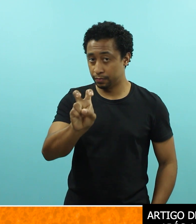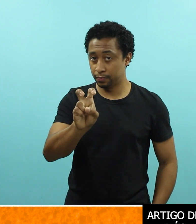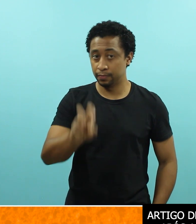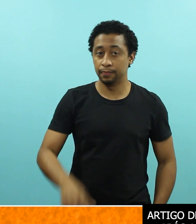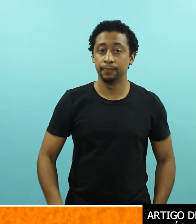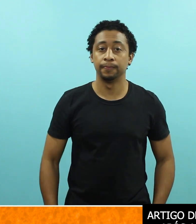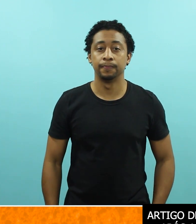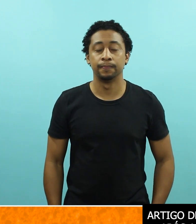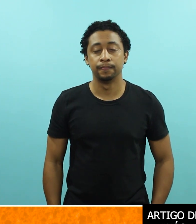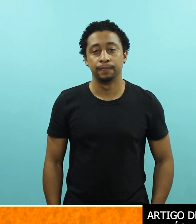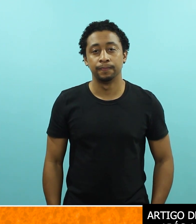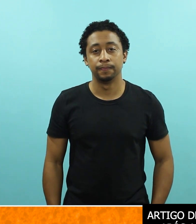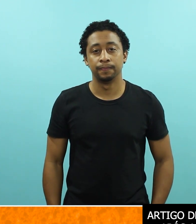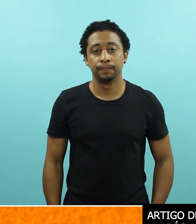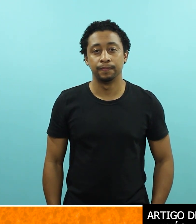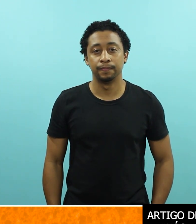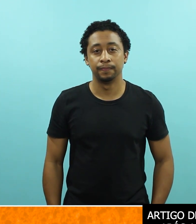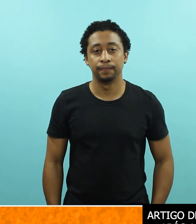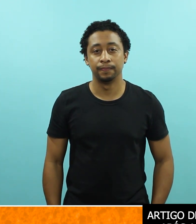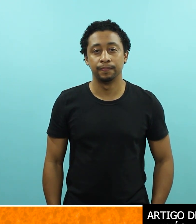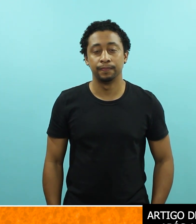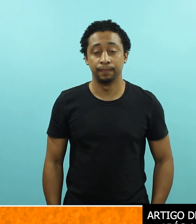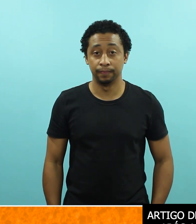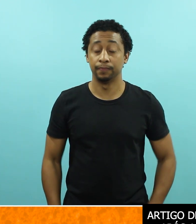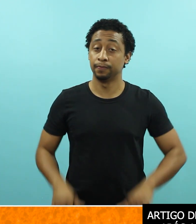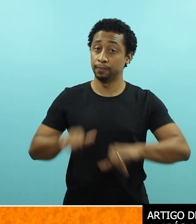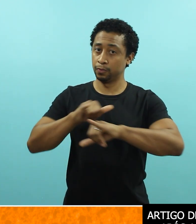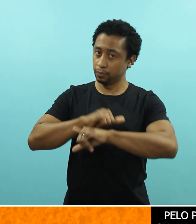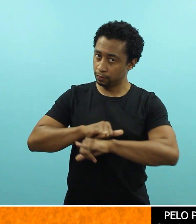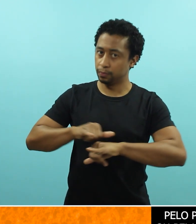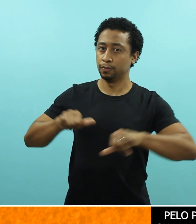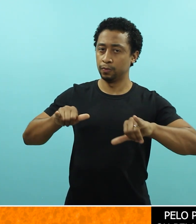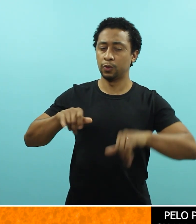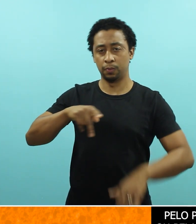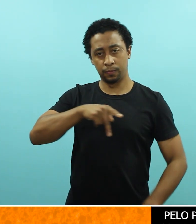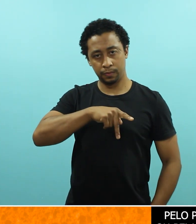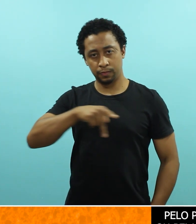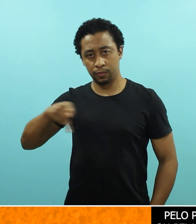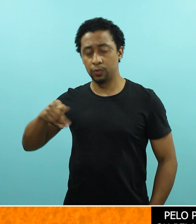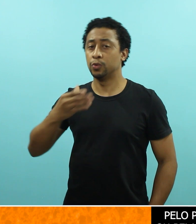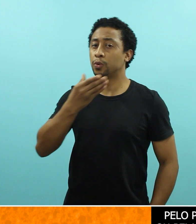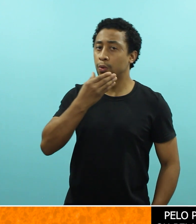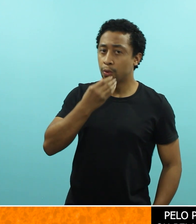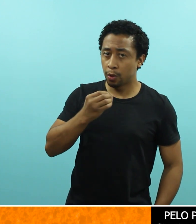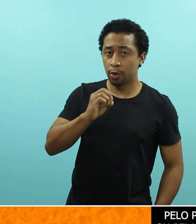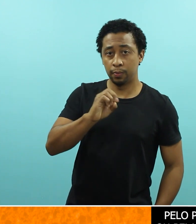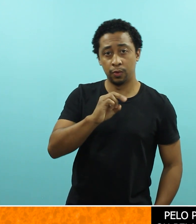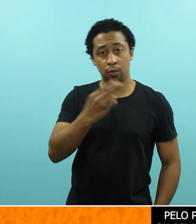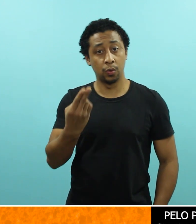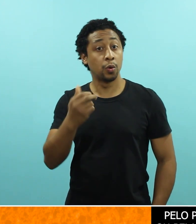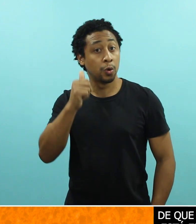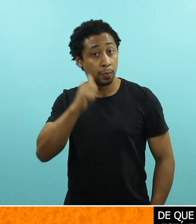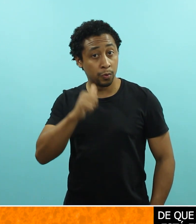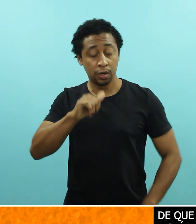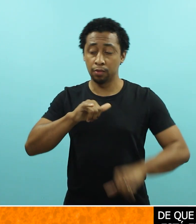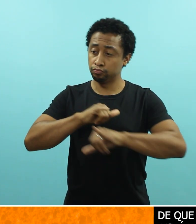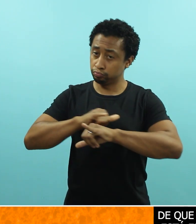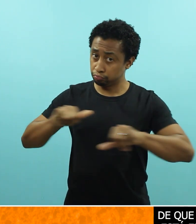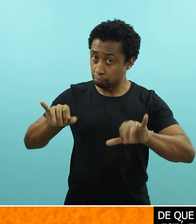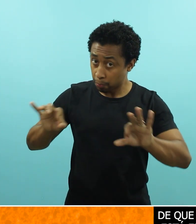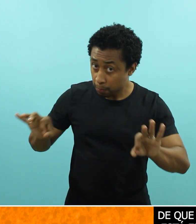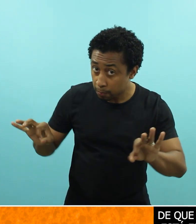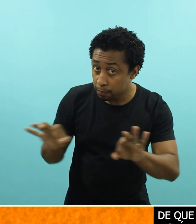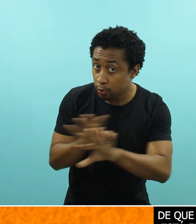Artigo 15º. Após a declaração pelo presidente ou pela presidenta de que